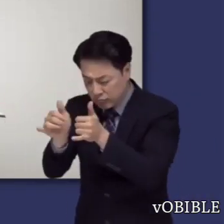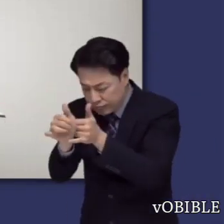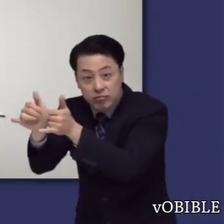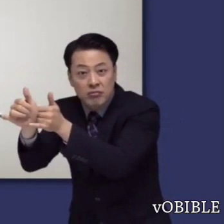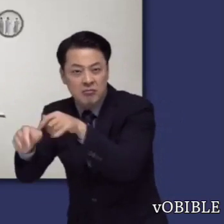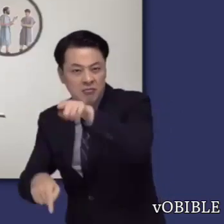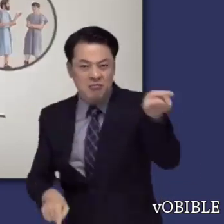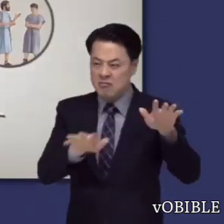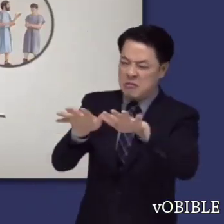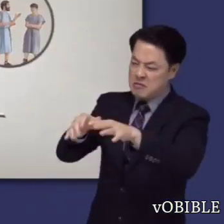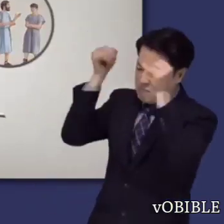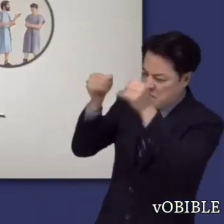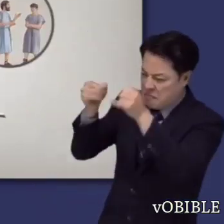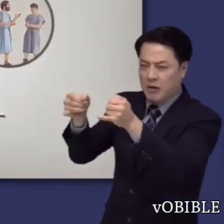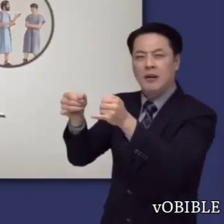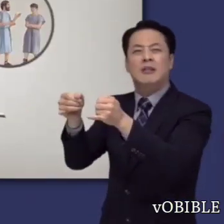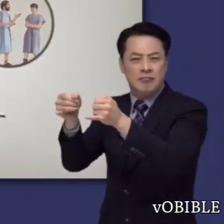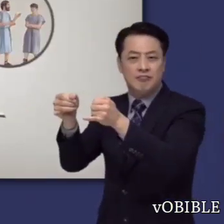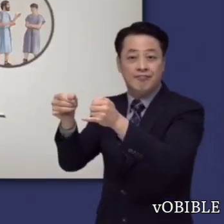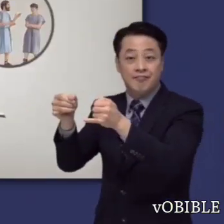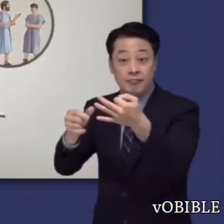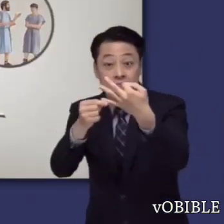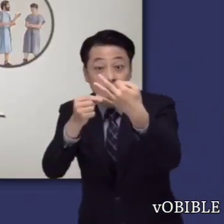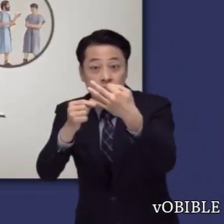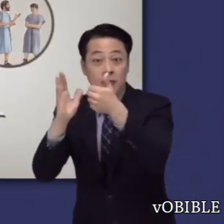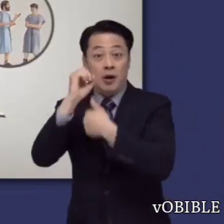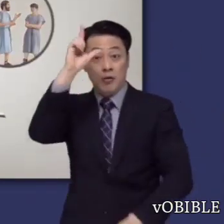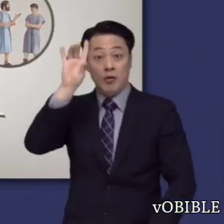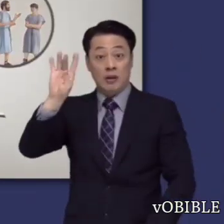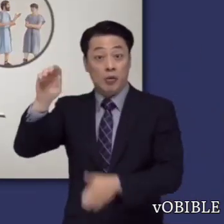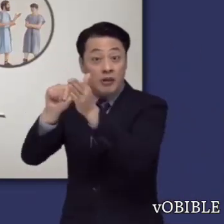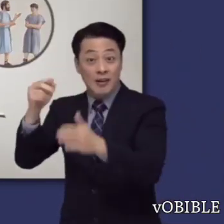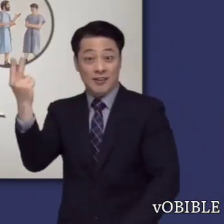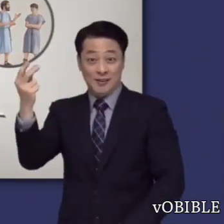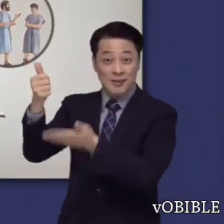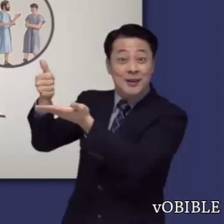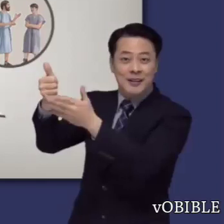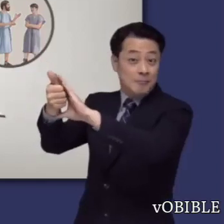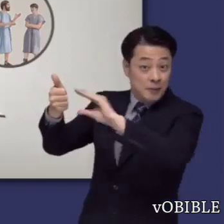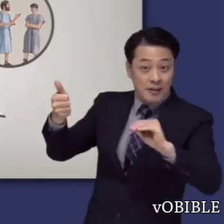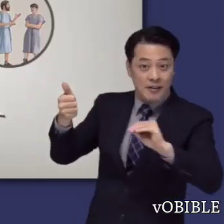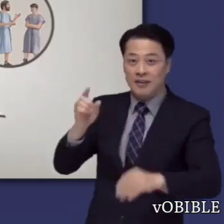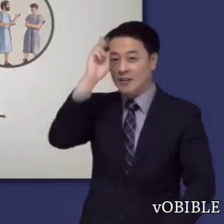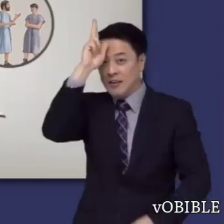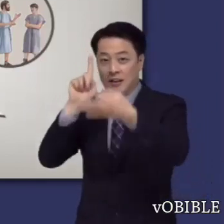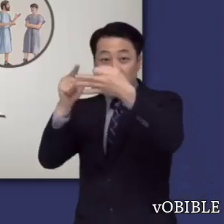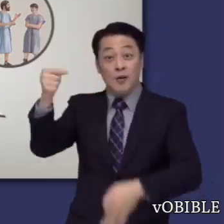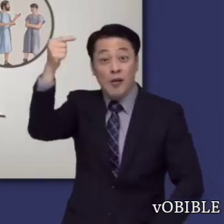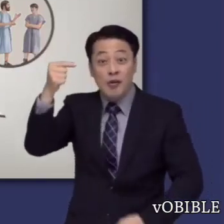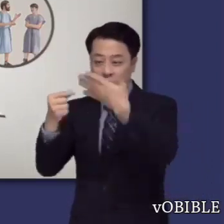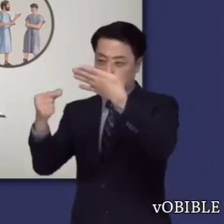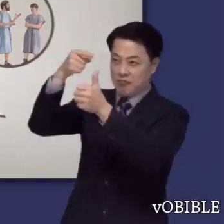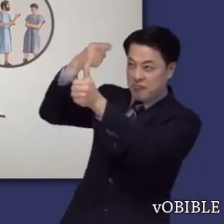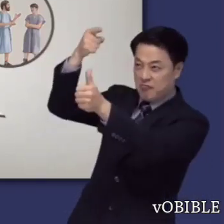害。我们可以向保罗和提摩太学习，将目光专注在上帝的王国之上，彻底完